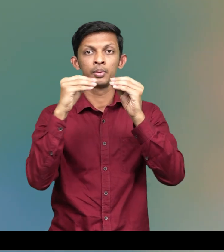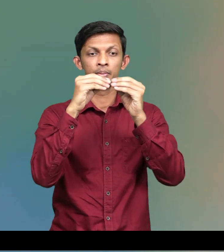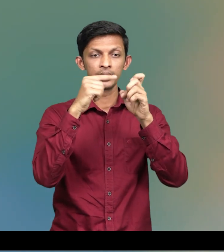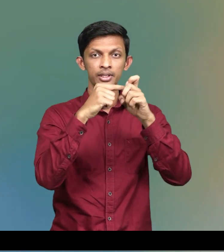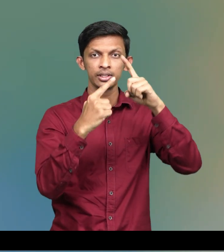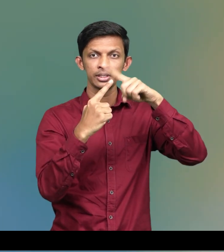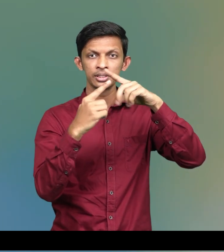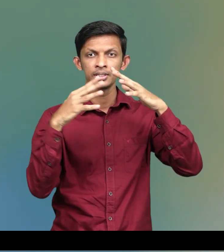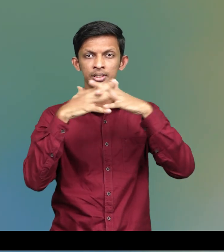బేత్వా,